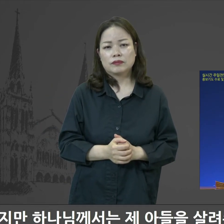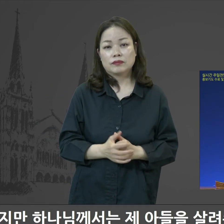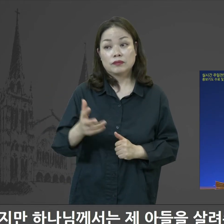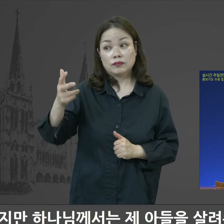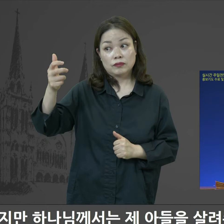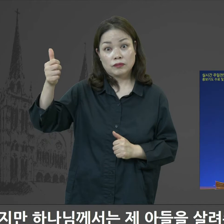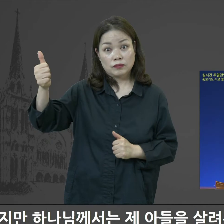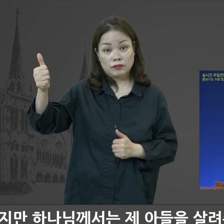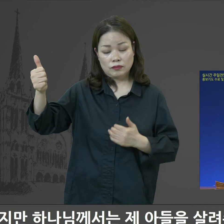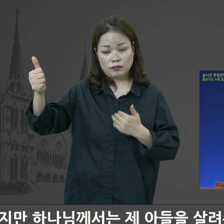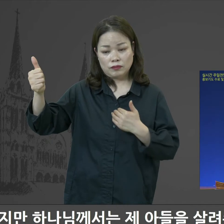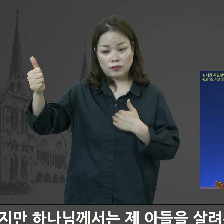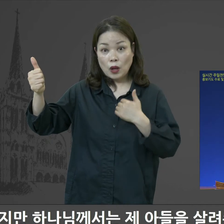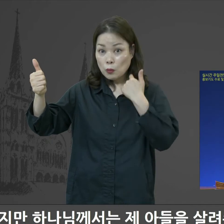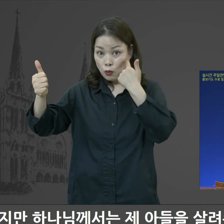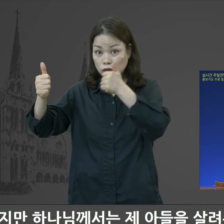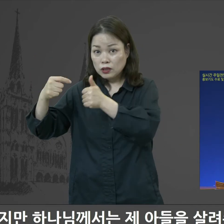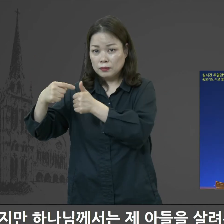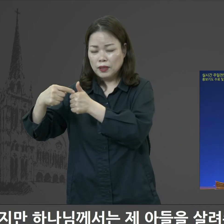주님은 저에게